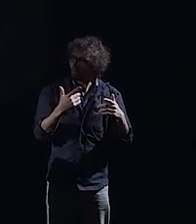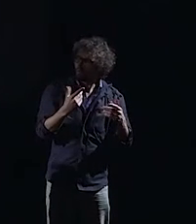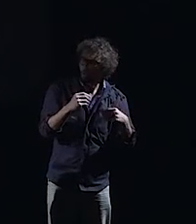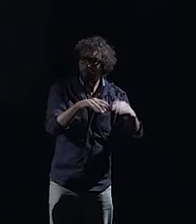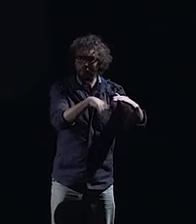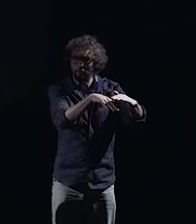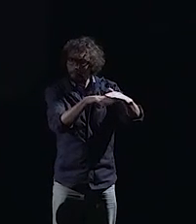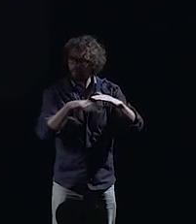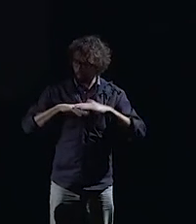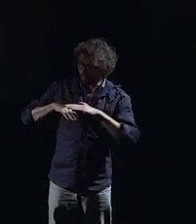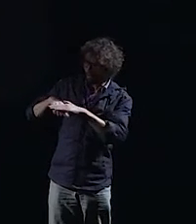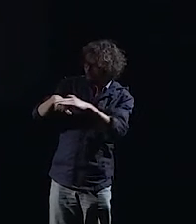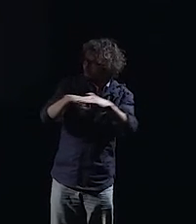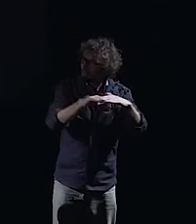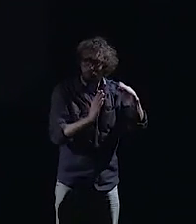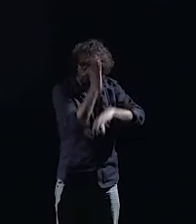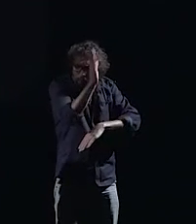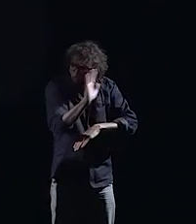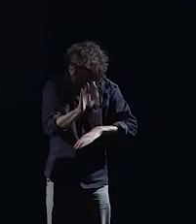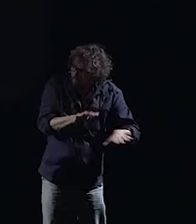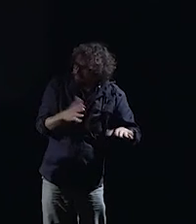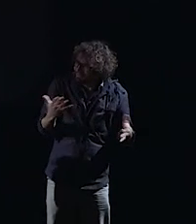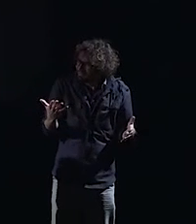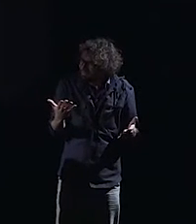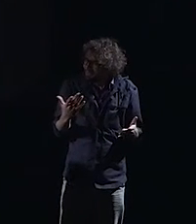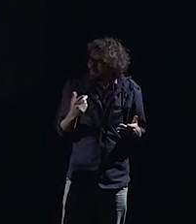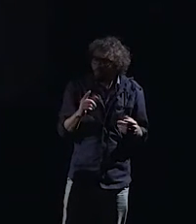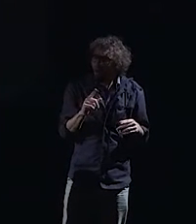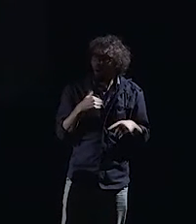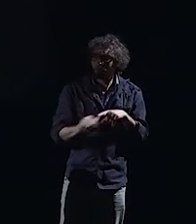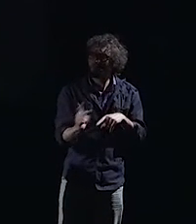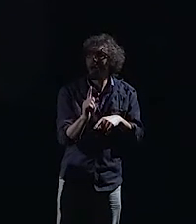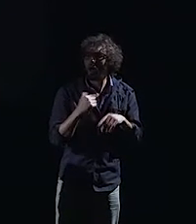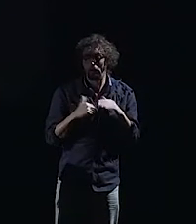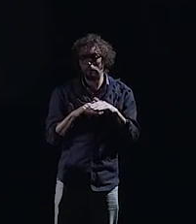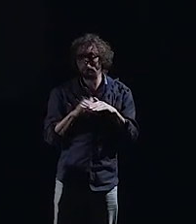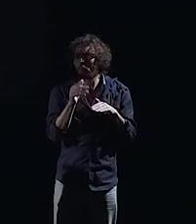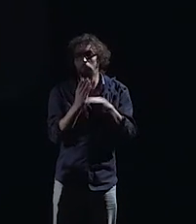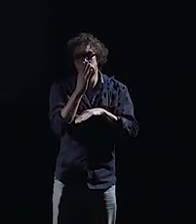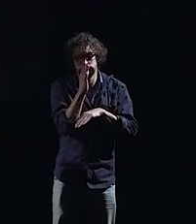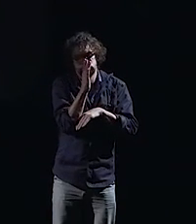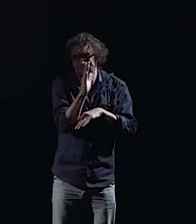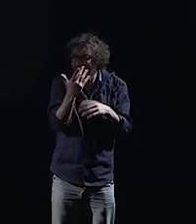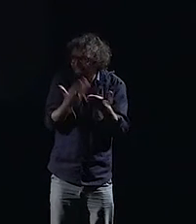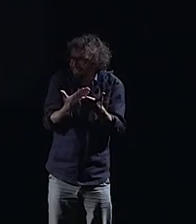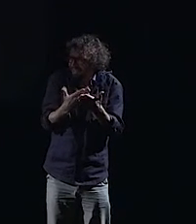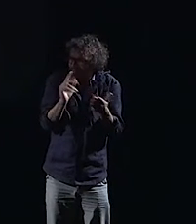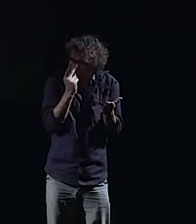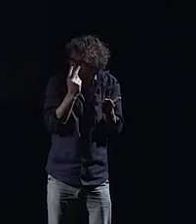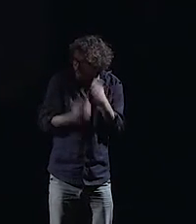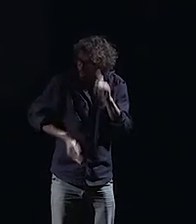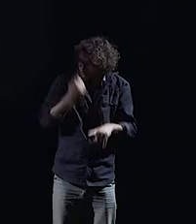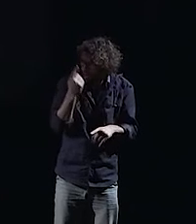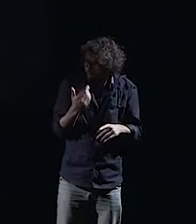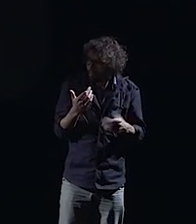et c'est pour ça que ces disciplines, enfin ces initiatives sont intéressantes. Le seul truc, c'est que Ça peut être un des moyens de répondre à ce